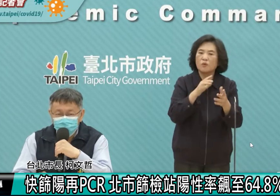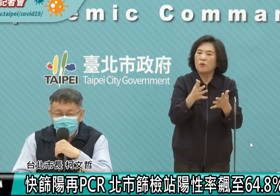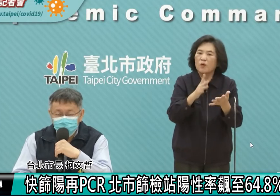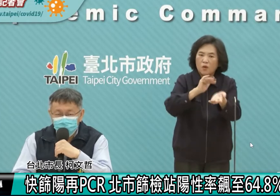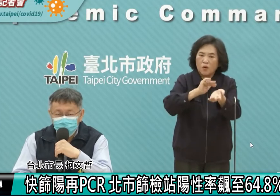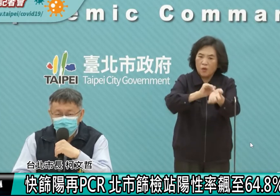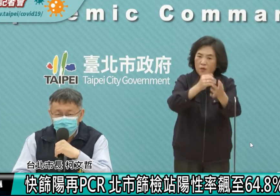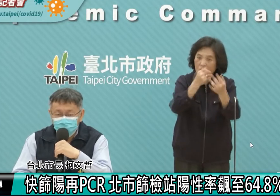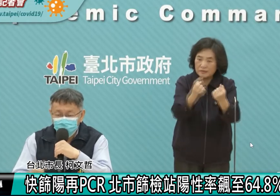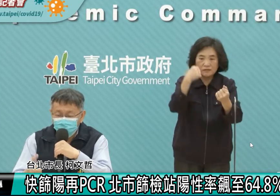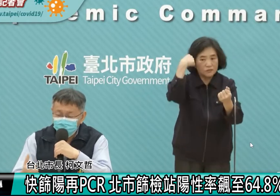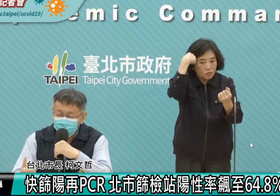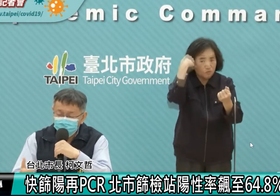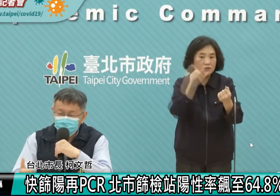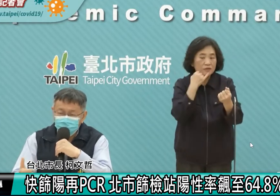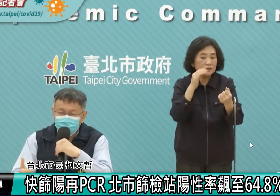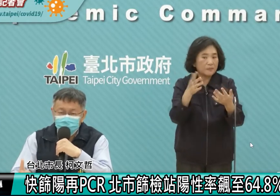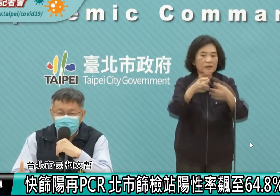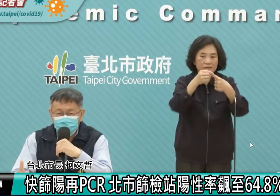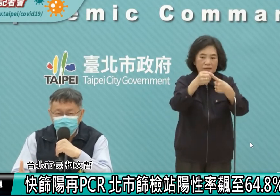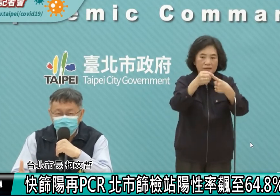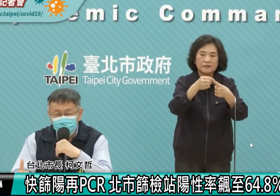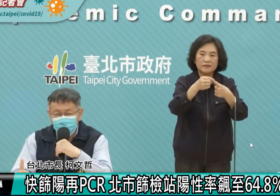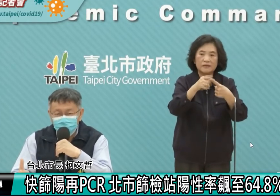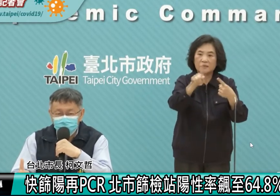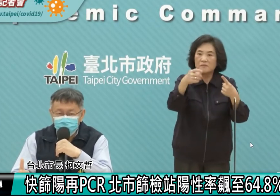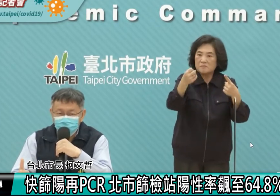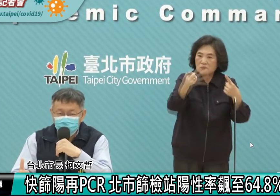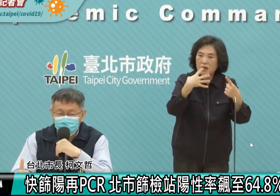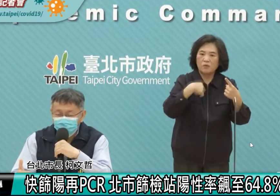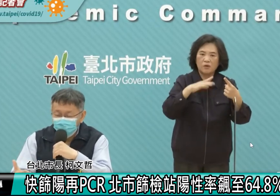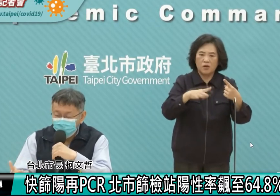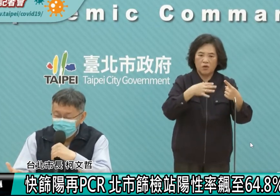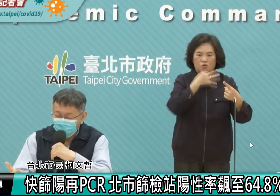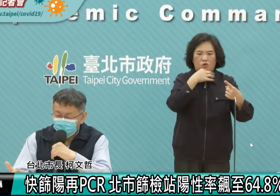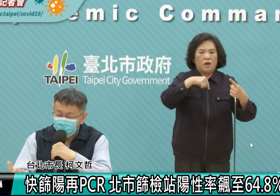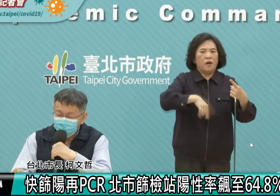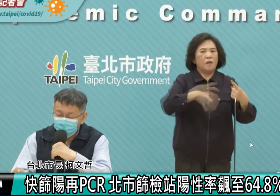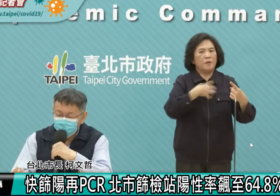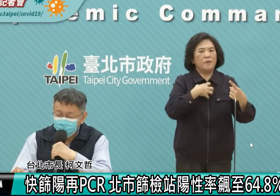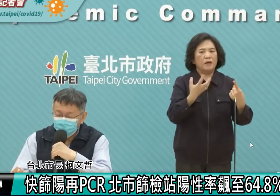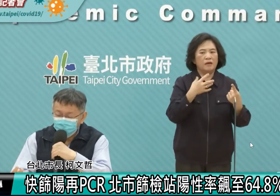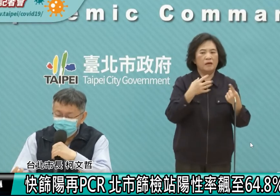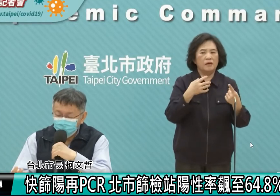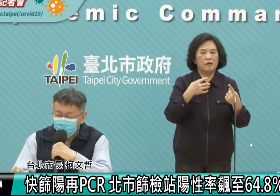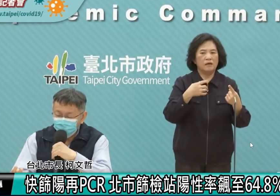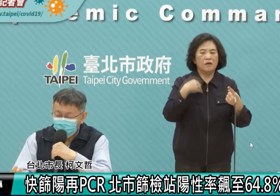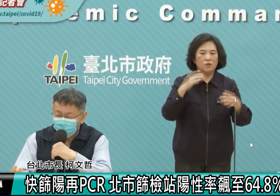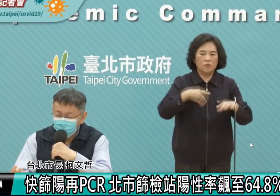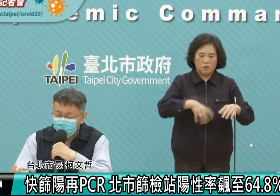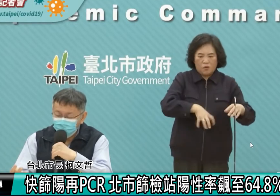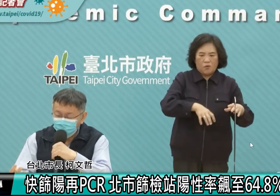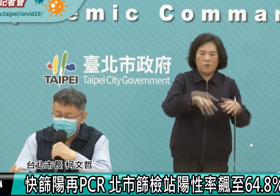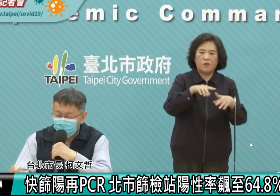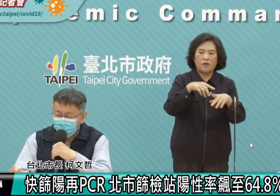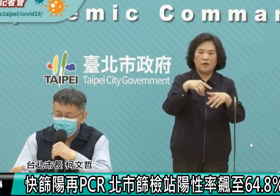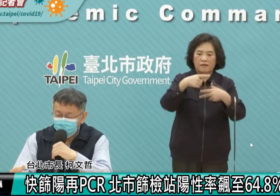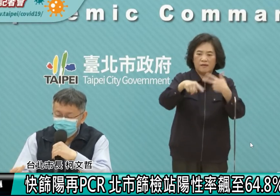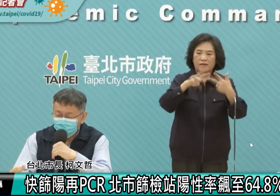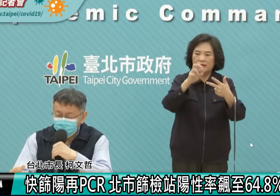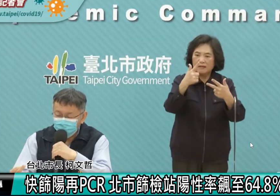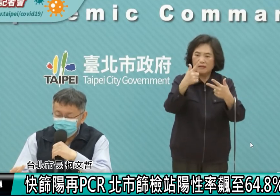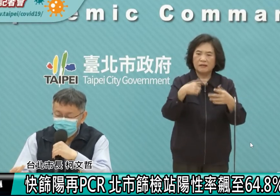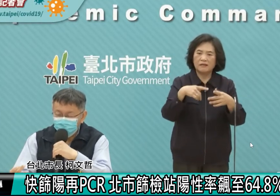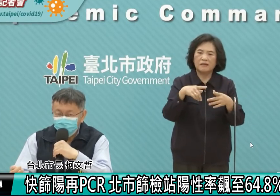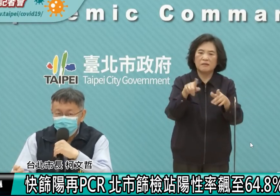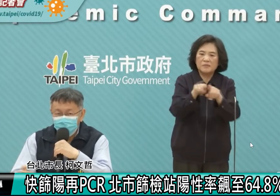才可以住院？你知道哈？一个是除非你跟我讲说，哦，你实在是很危险，哦，怀孕36周以后了，哦，平常就